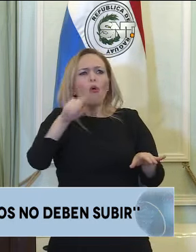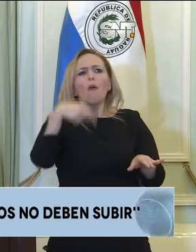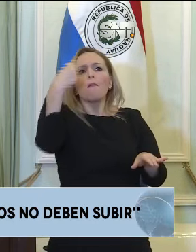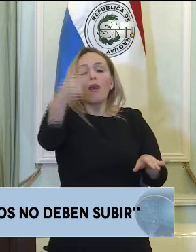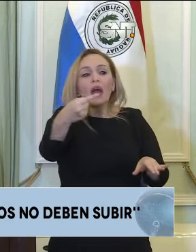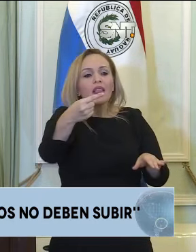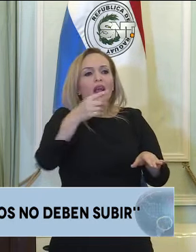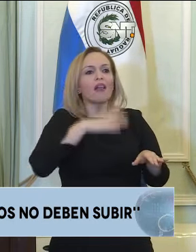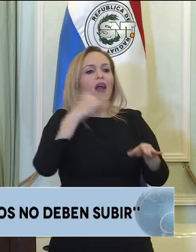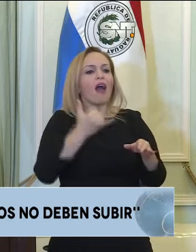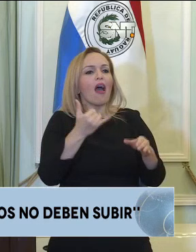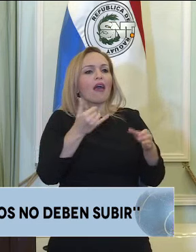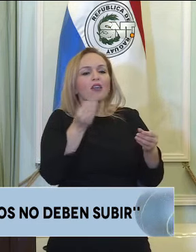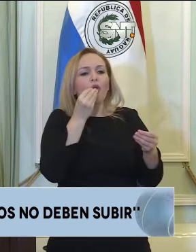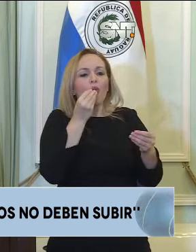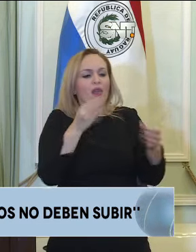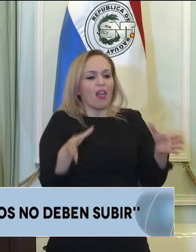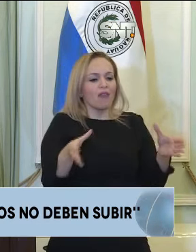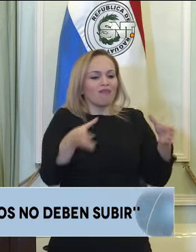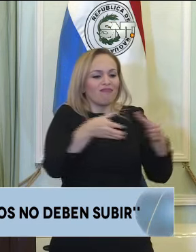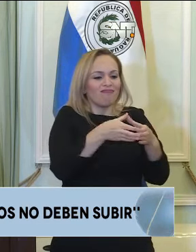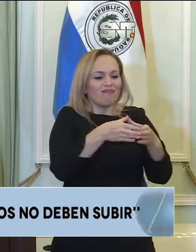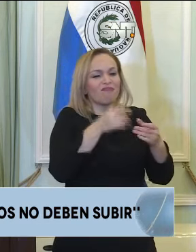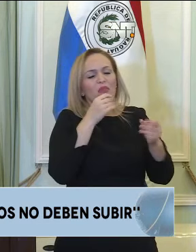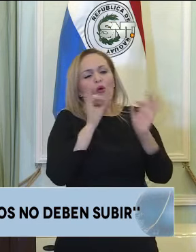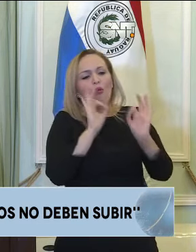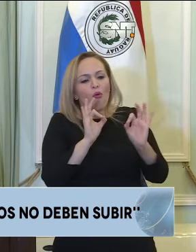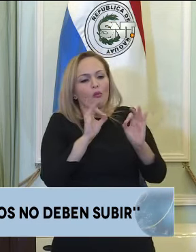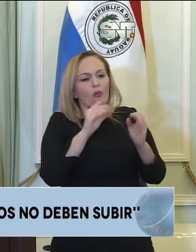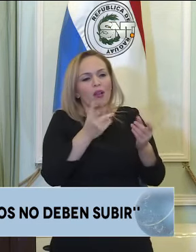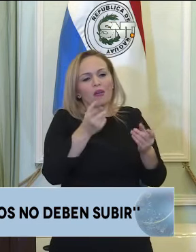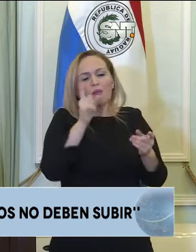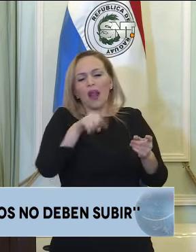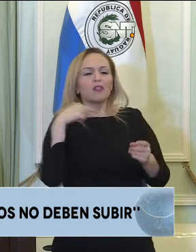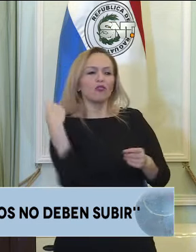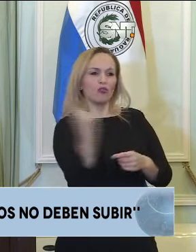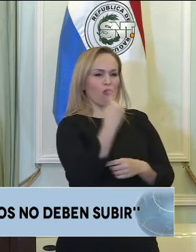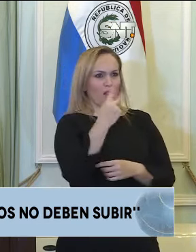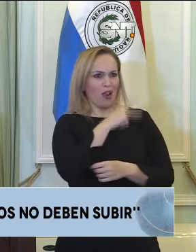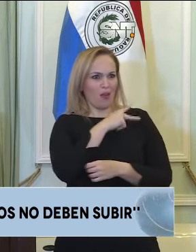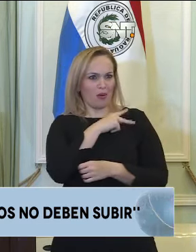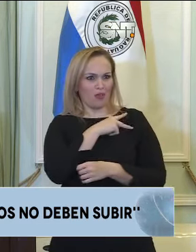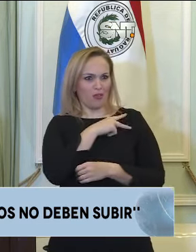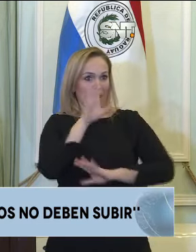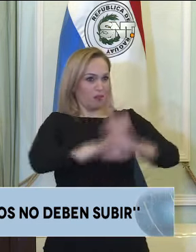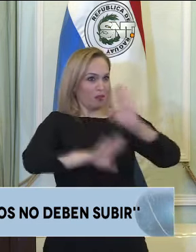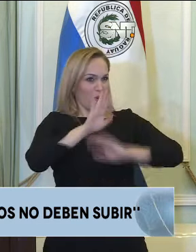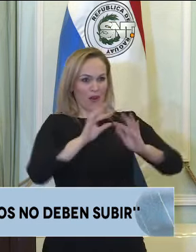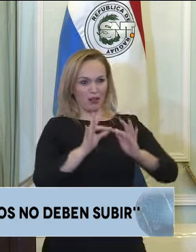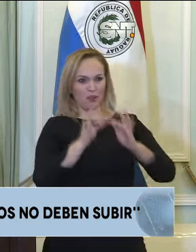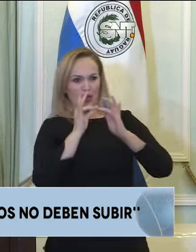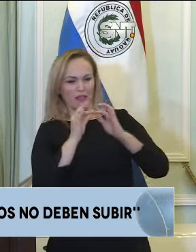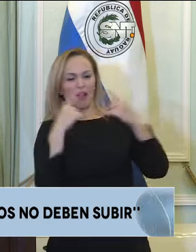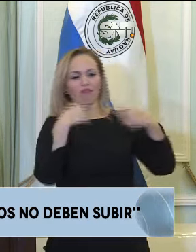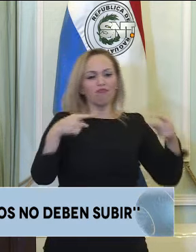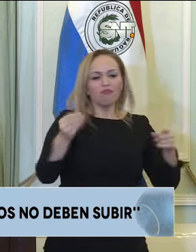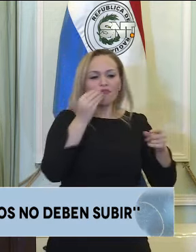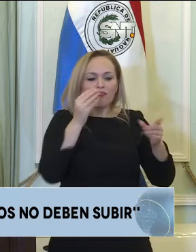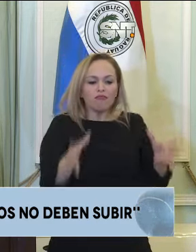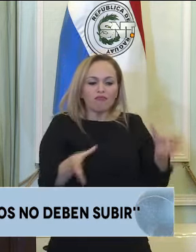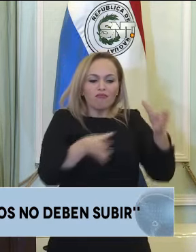combos supereconómicos para acceso a la gente. Les quiero expresar lo siguiente, aquí la gente